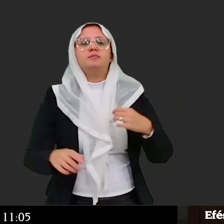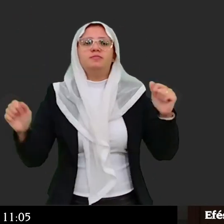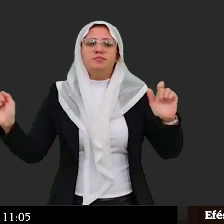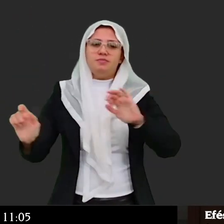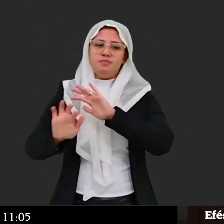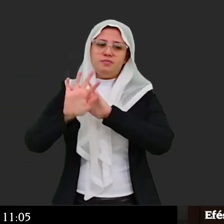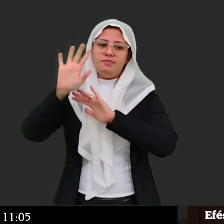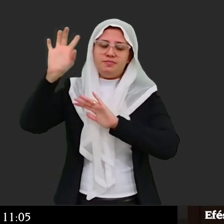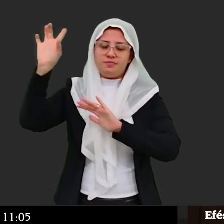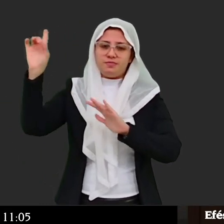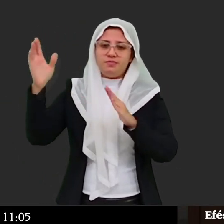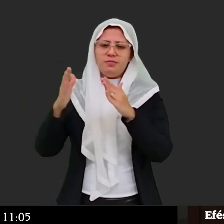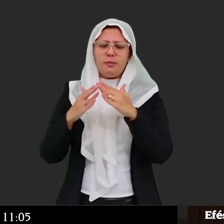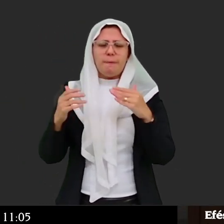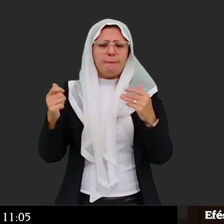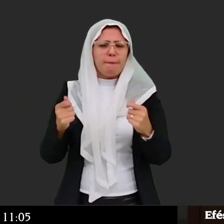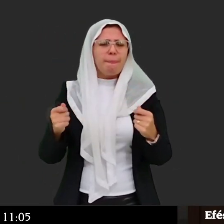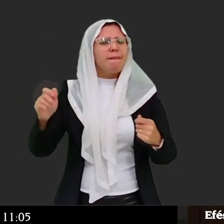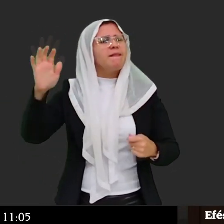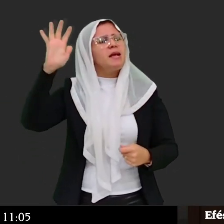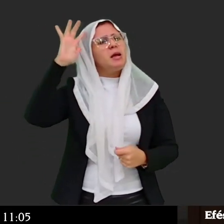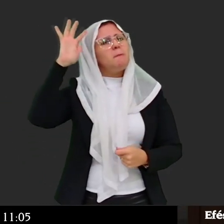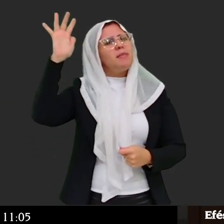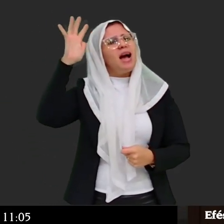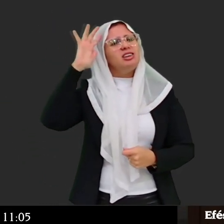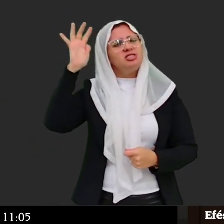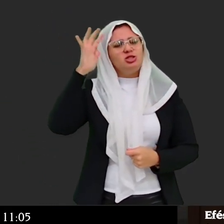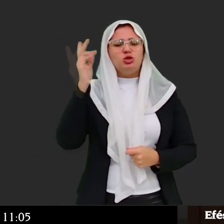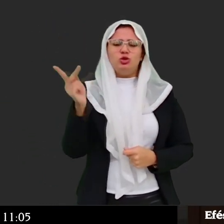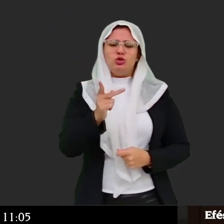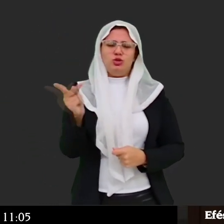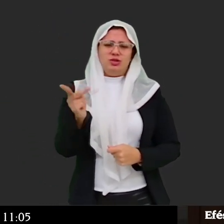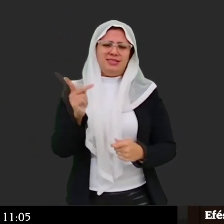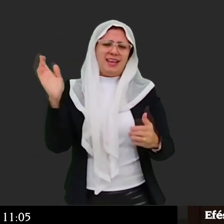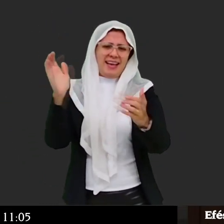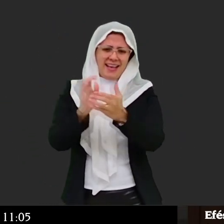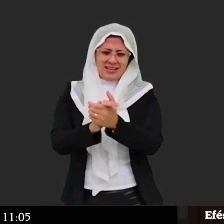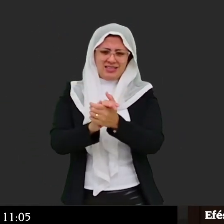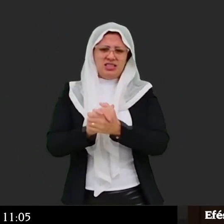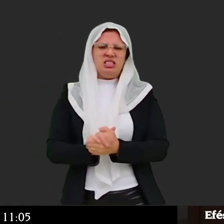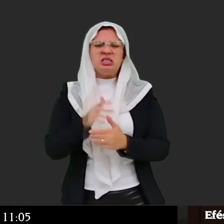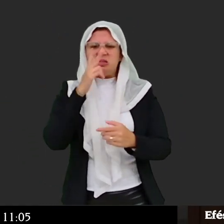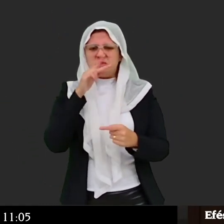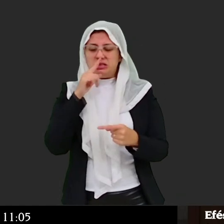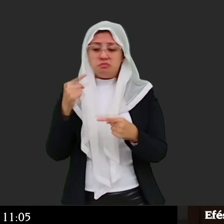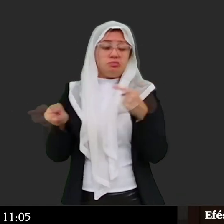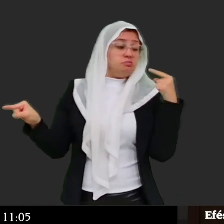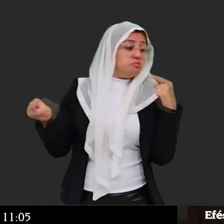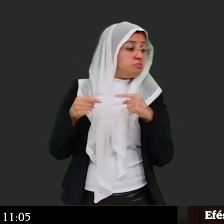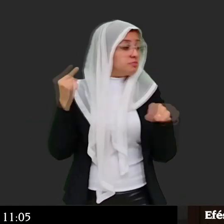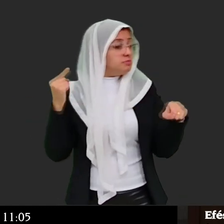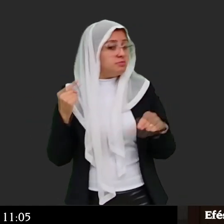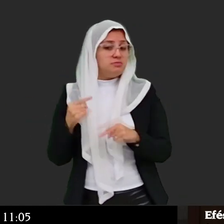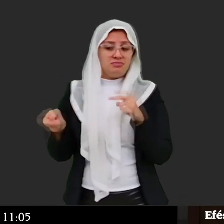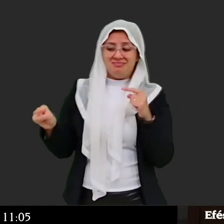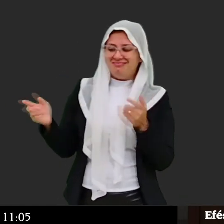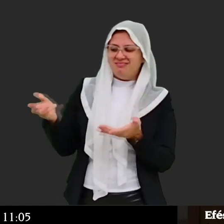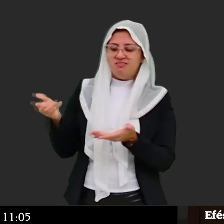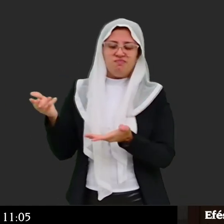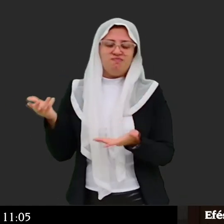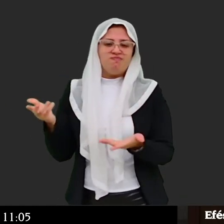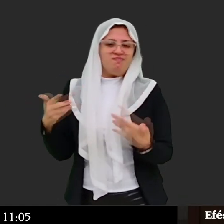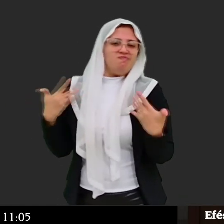Glória ao nome do Senhor. Imagine, irmãos, um casal que vive não tem comunhão com o outro, não